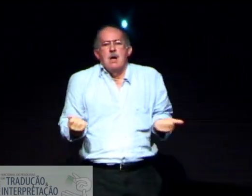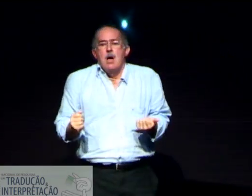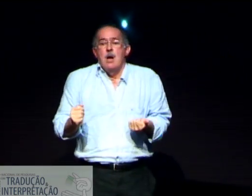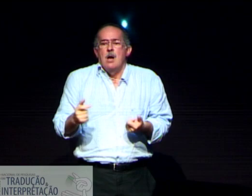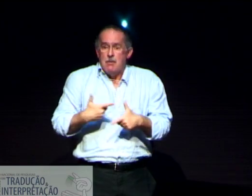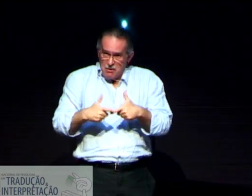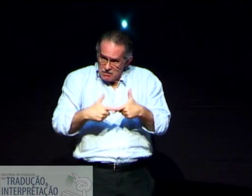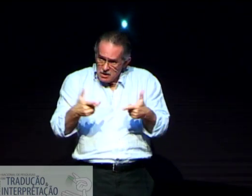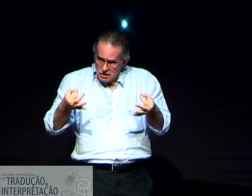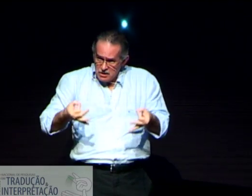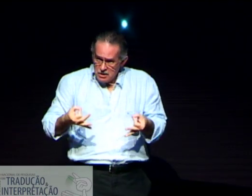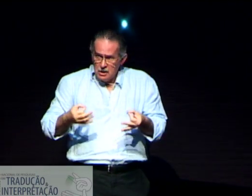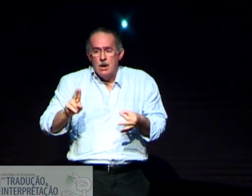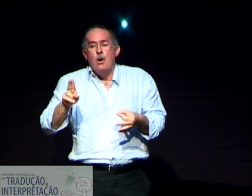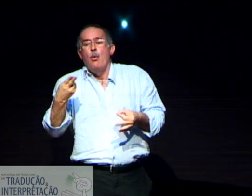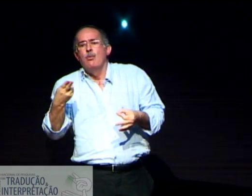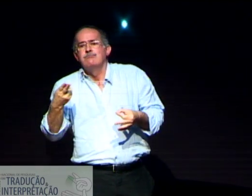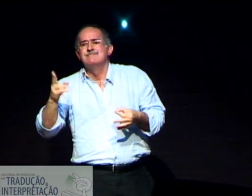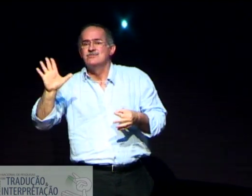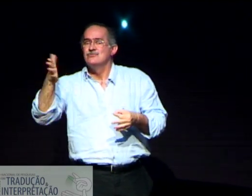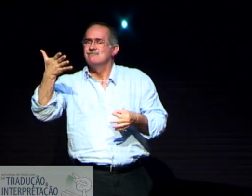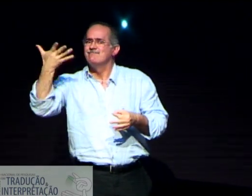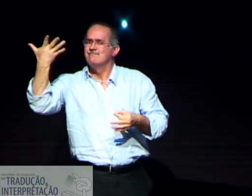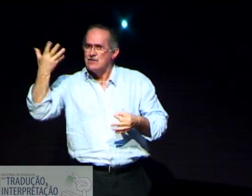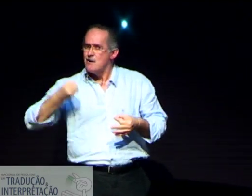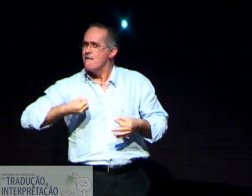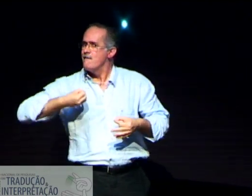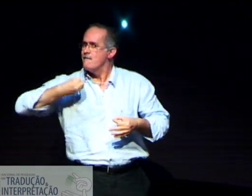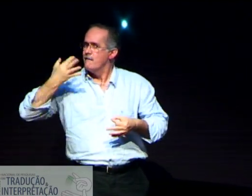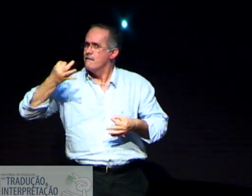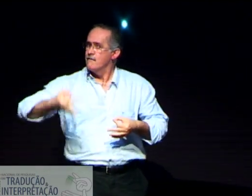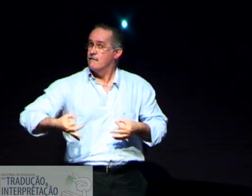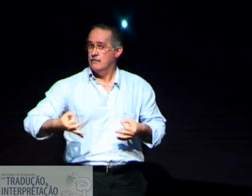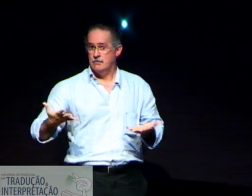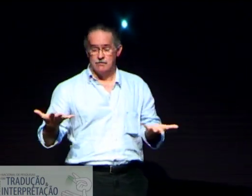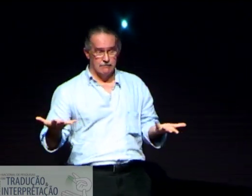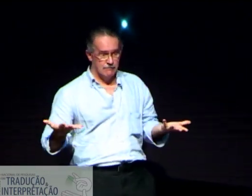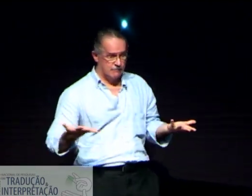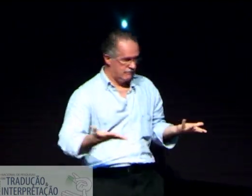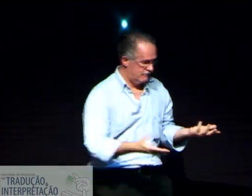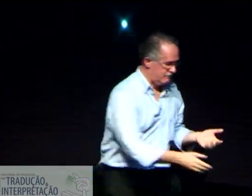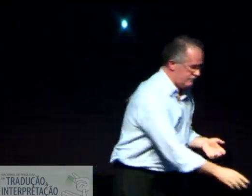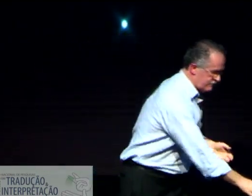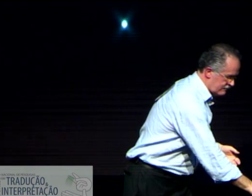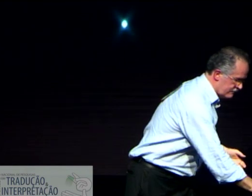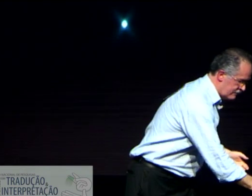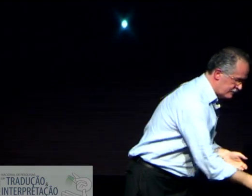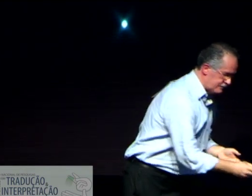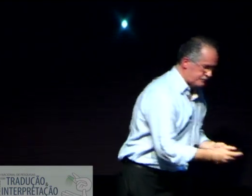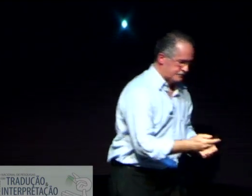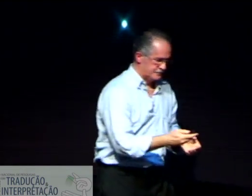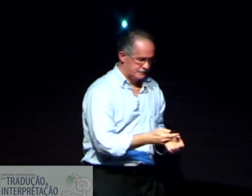Libras. Isso é um problema ou é uma solução? Como podemos pensar?